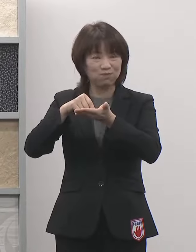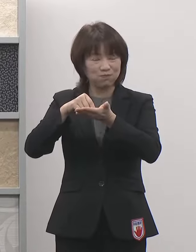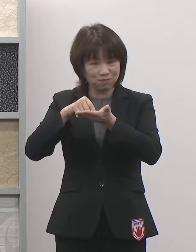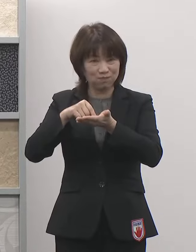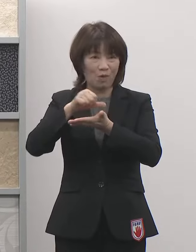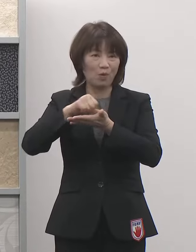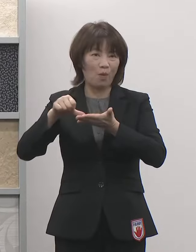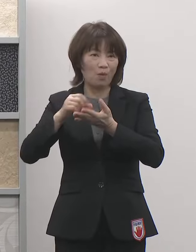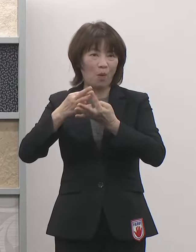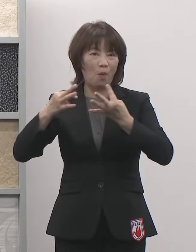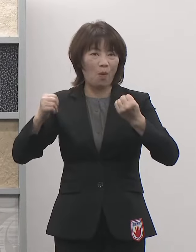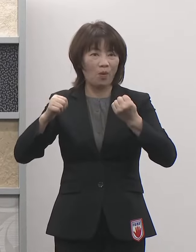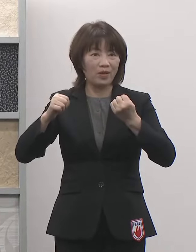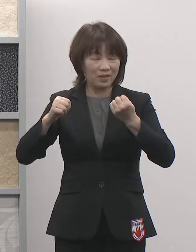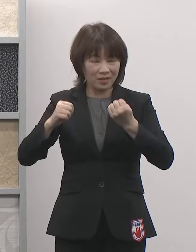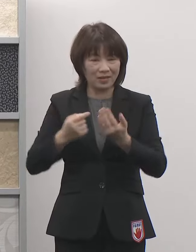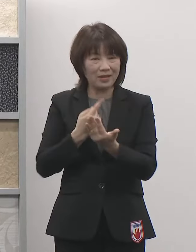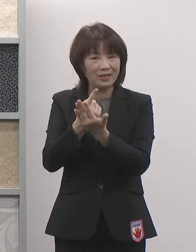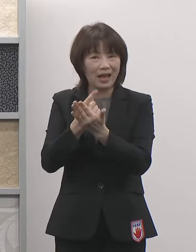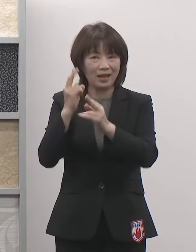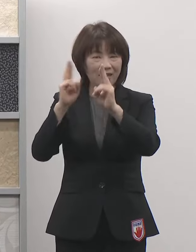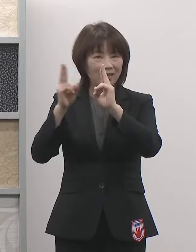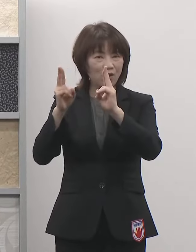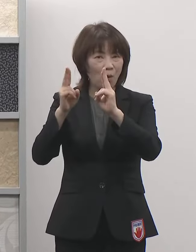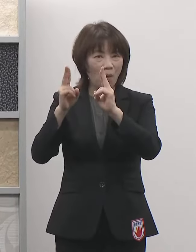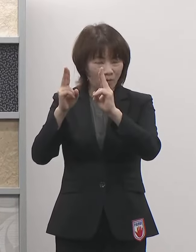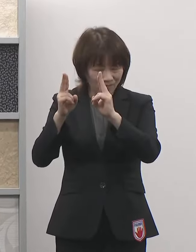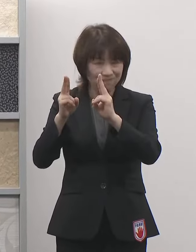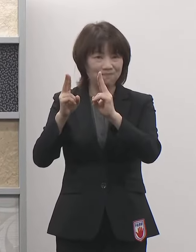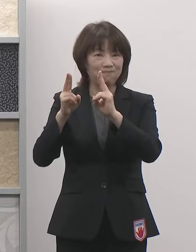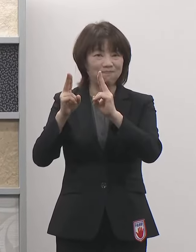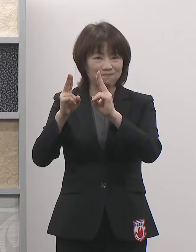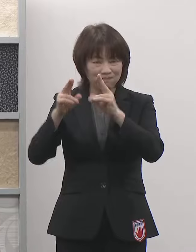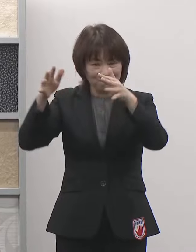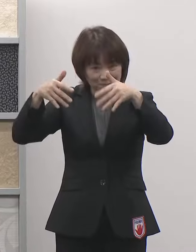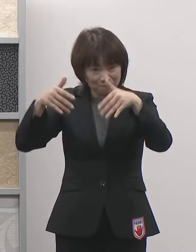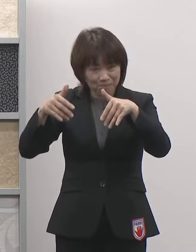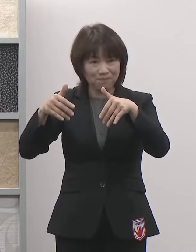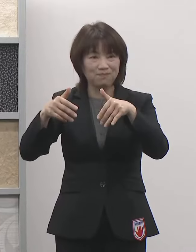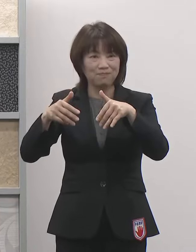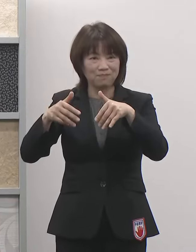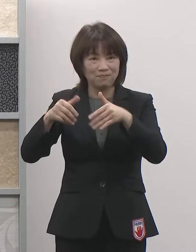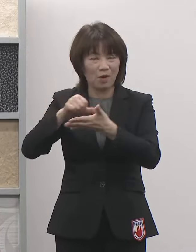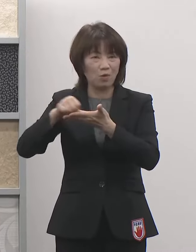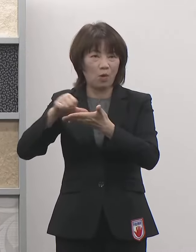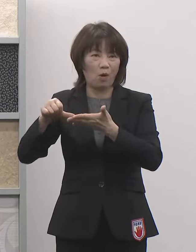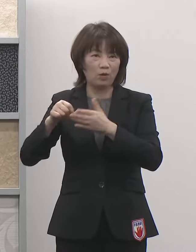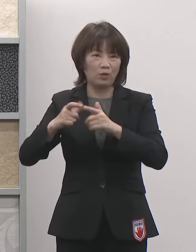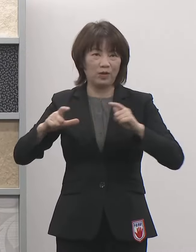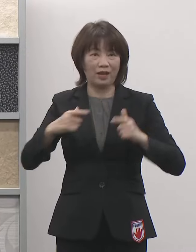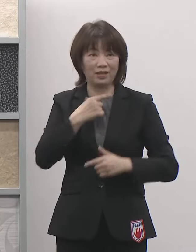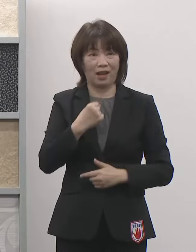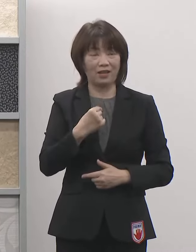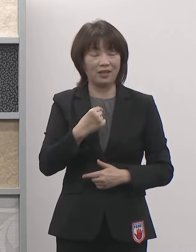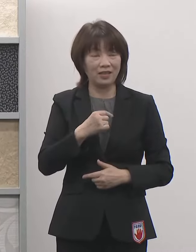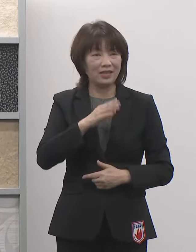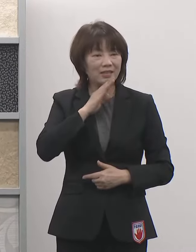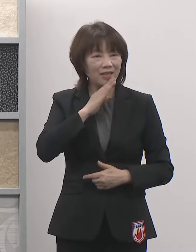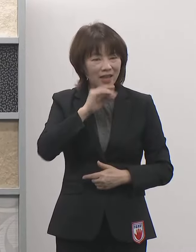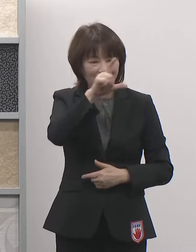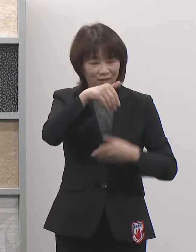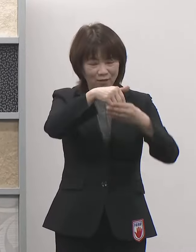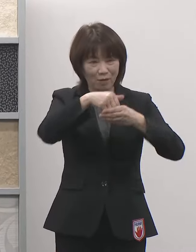参加企業の拡大を図りです。 そして実際に賃金アップになるようにつ